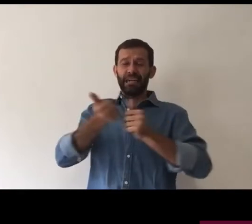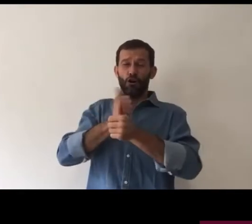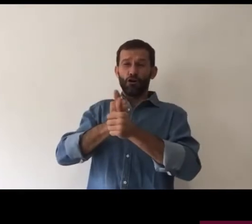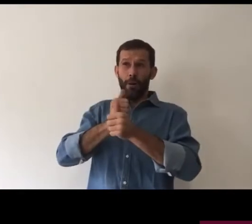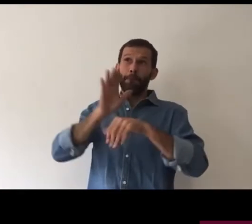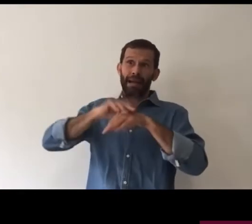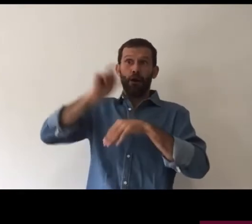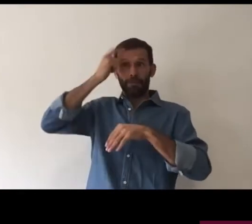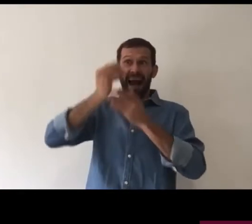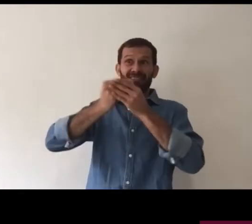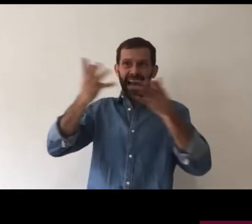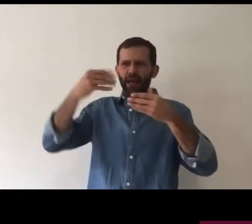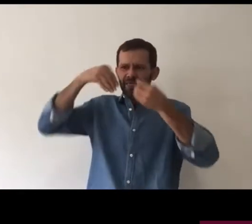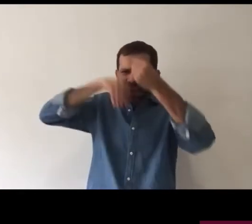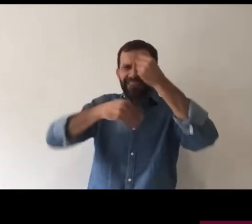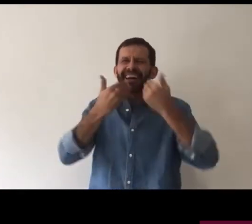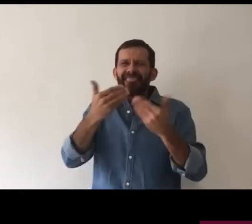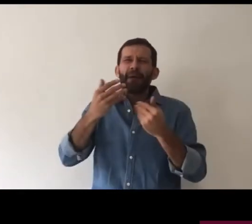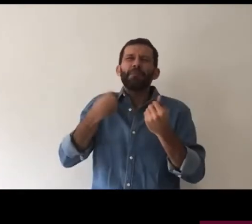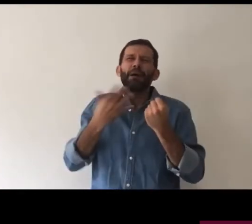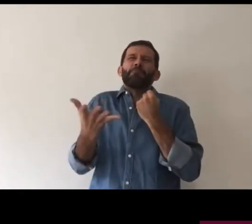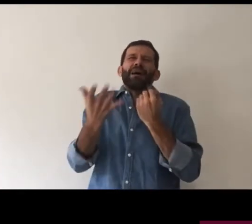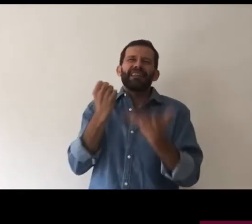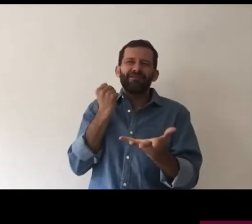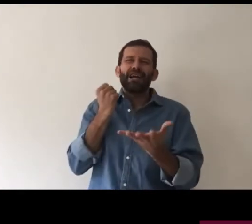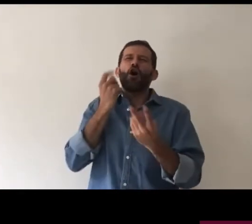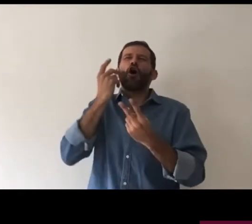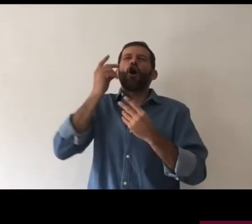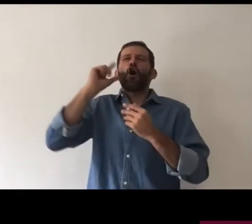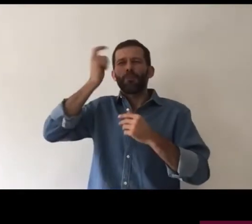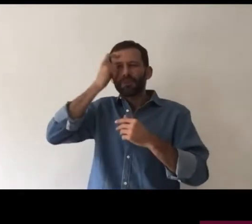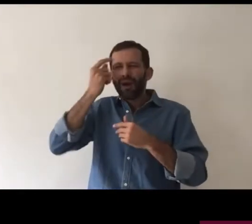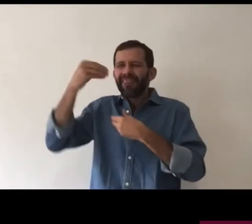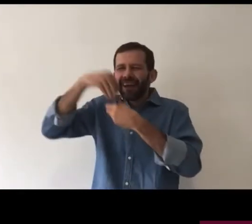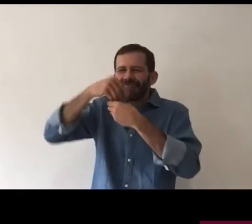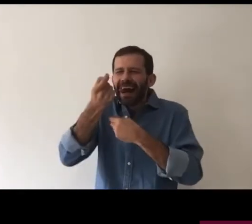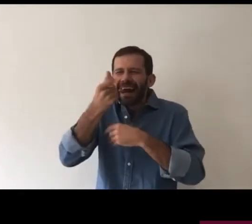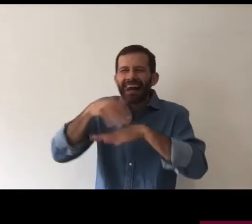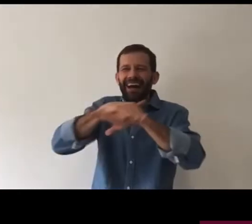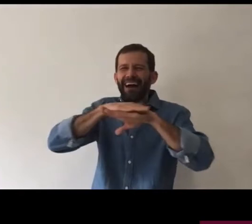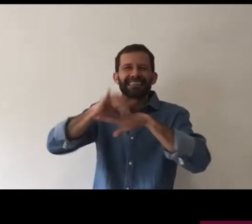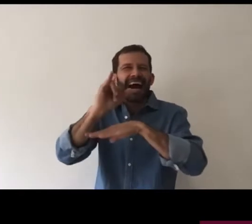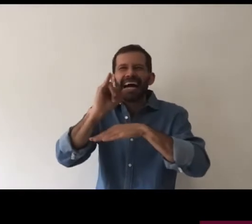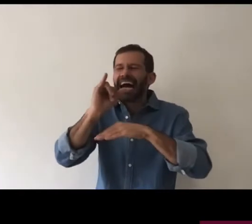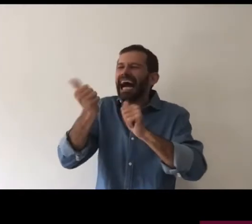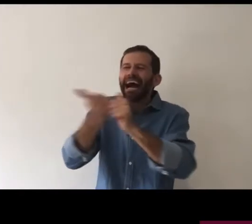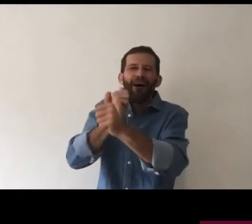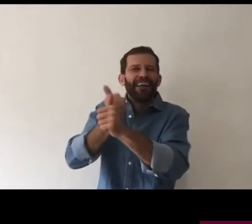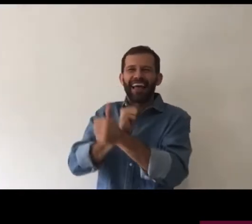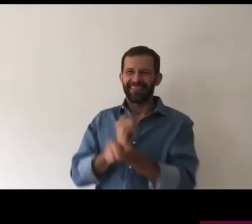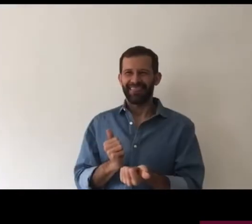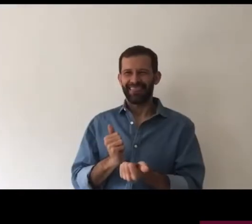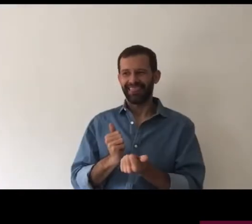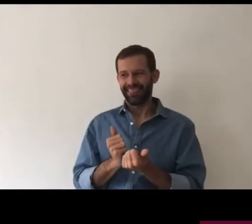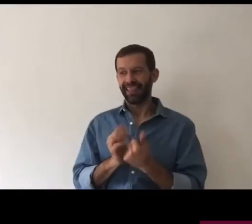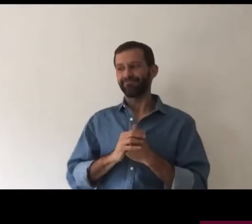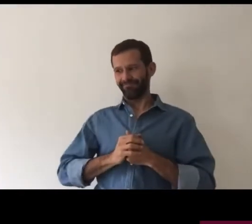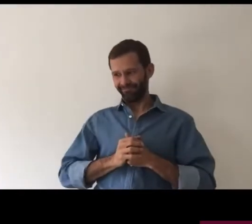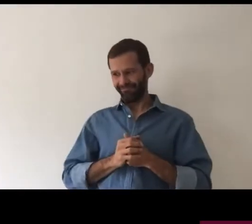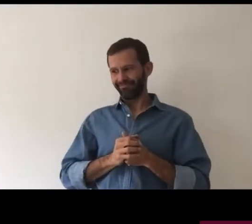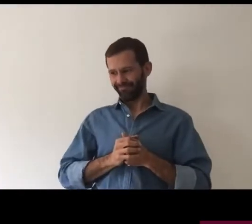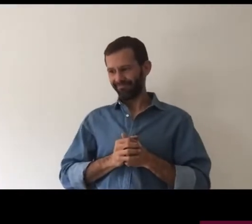sí que vemos que cuando los signos son icónicos, o al menos tienen cierta iconicidad, refiriéndonos de nuevo a la